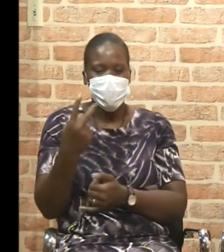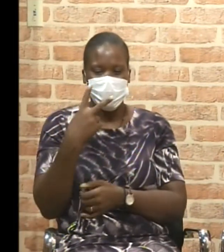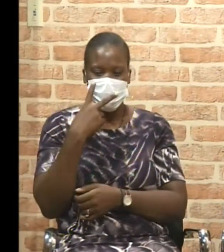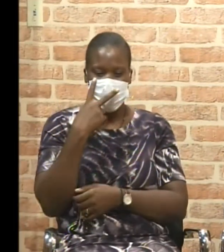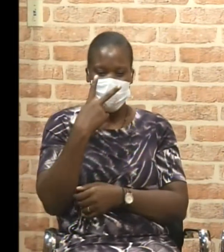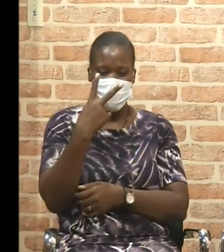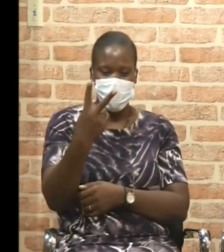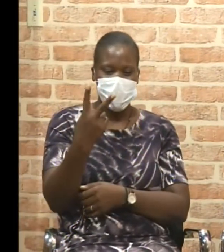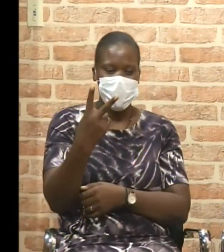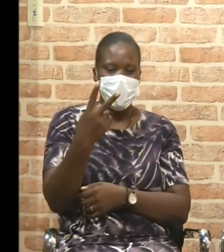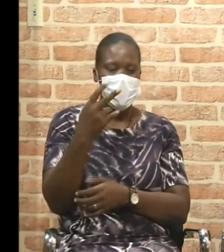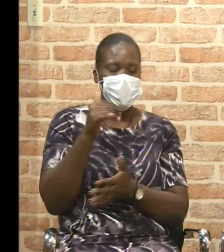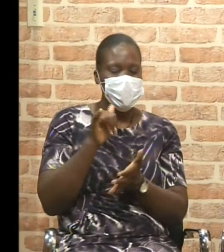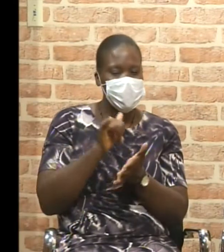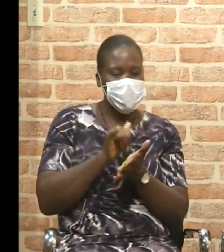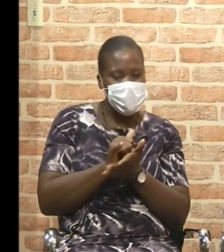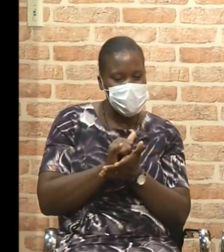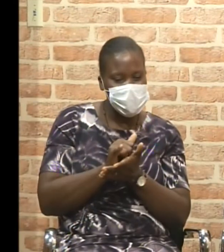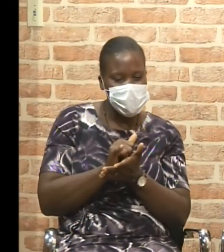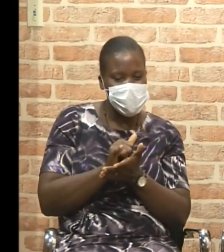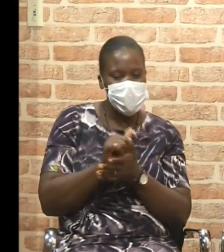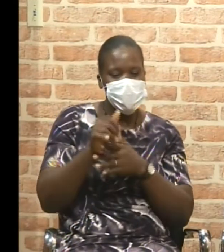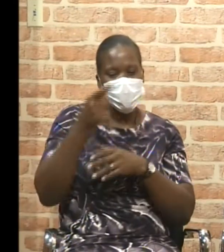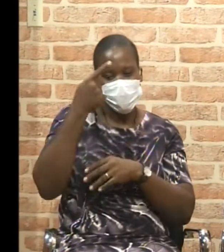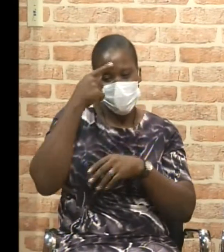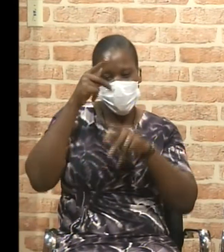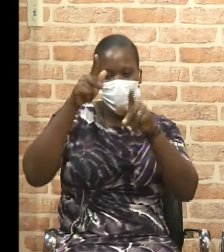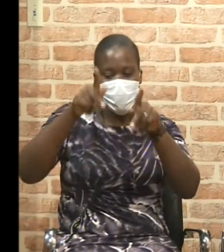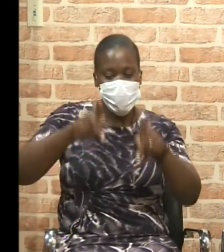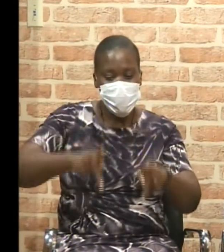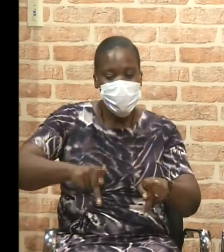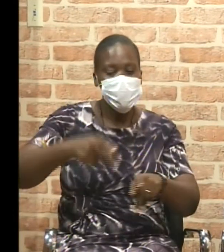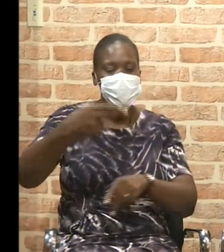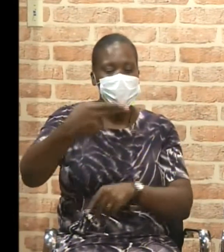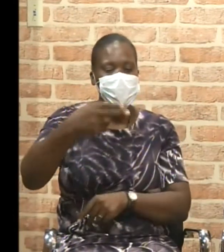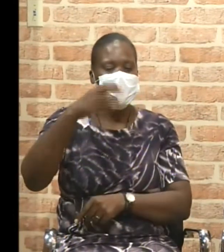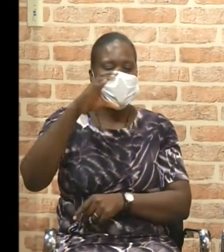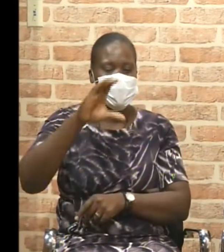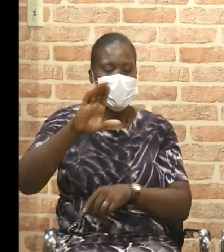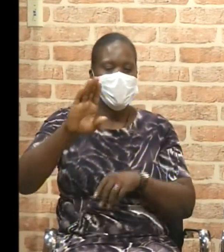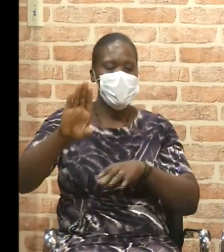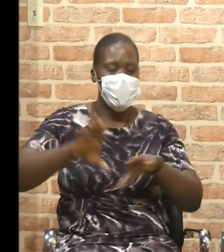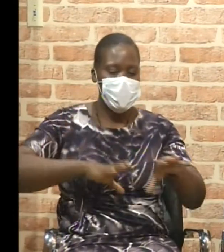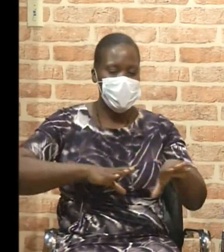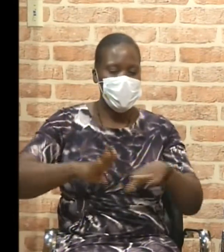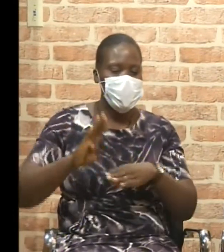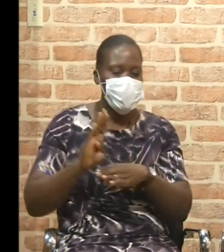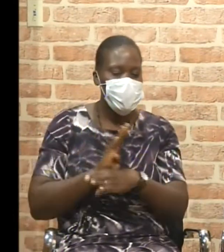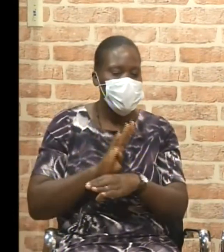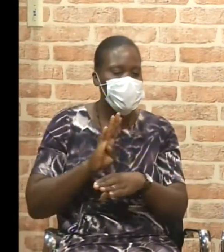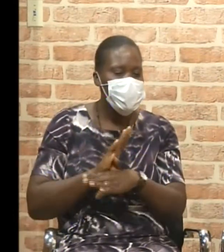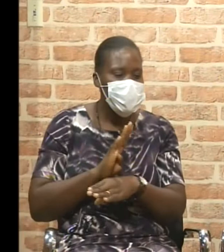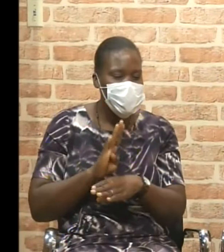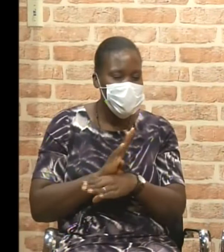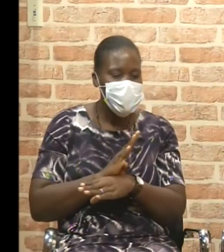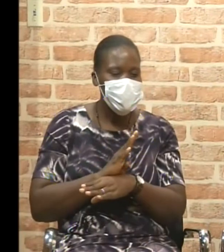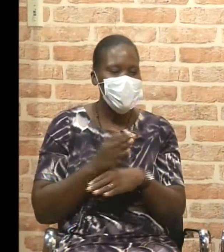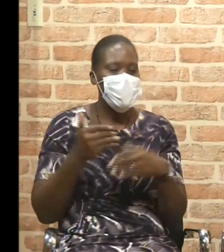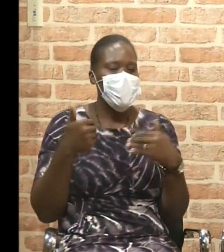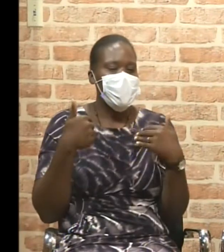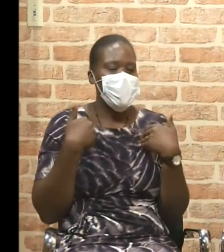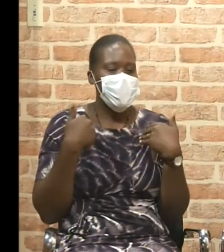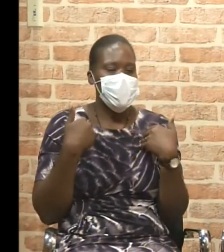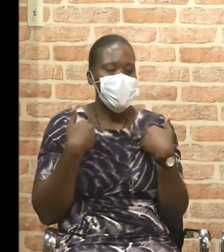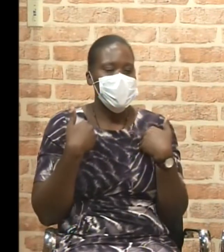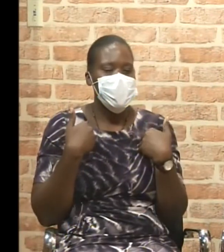agir sur les aspects et pour moun yo faire business pour business au moins. parce que gen moun yo gen pile moun handicapé qui nan